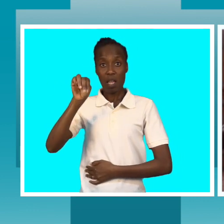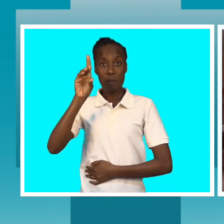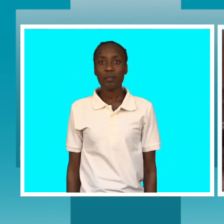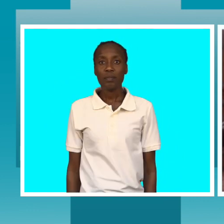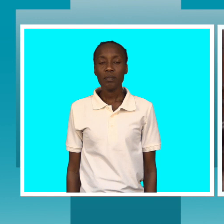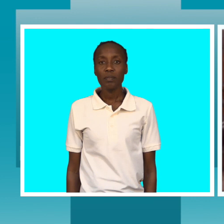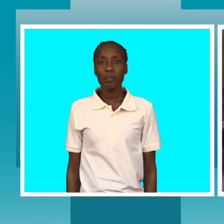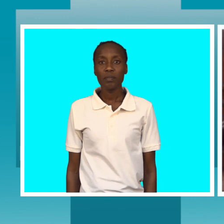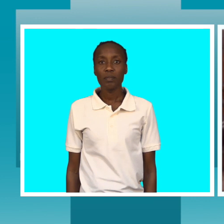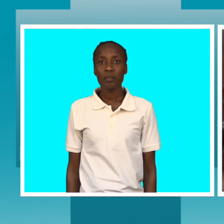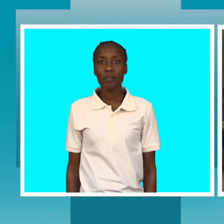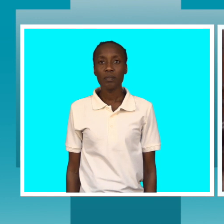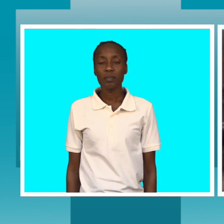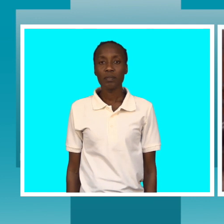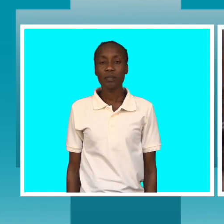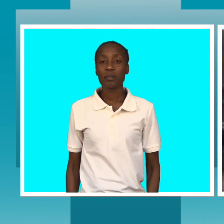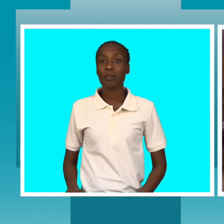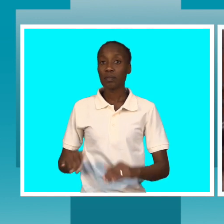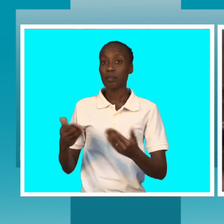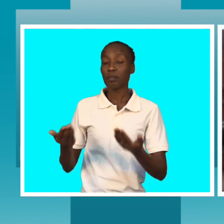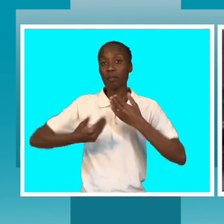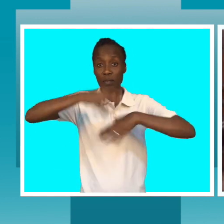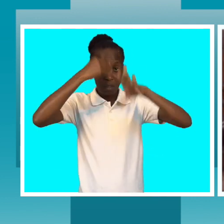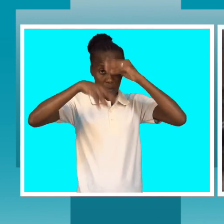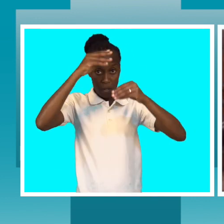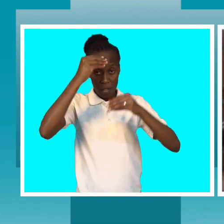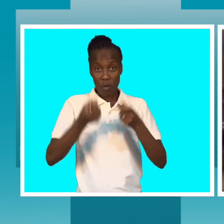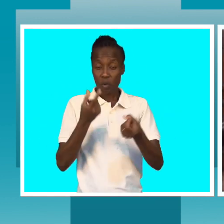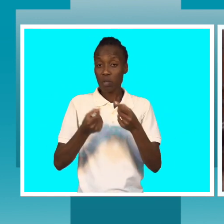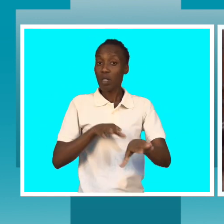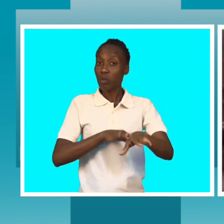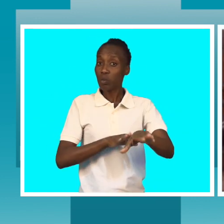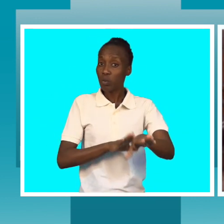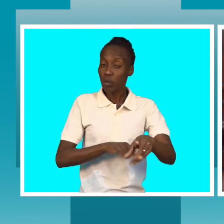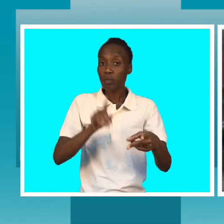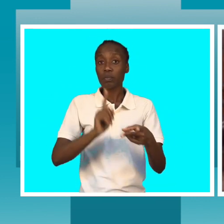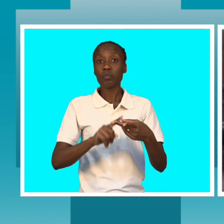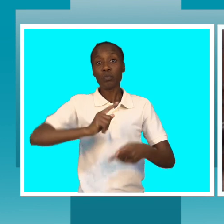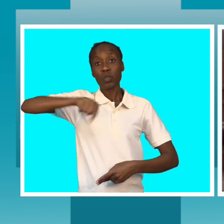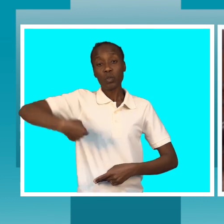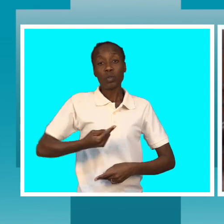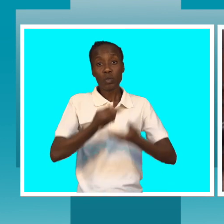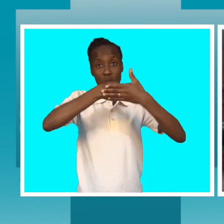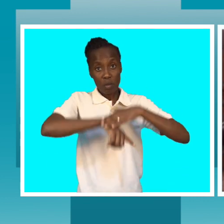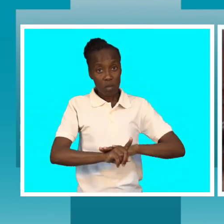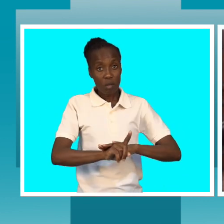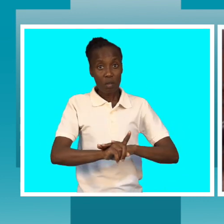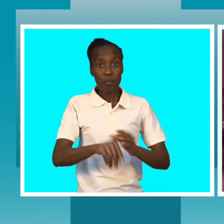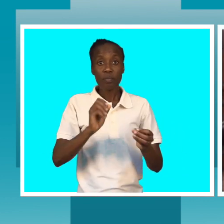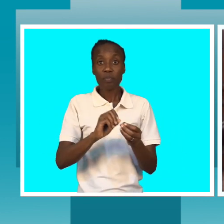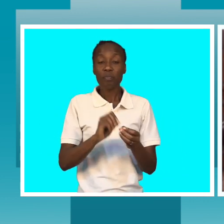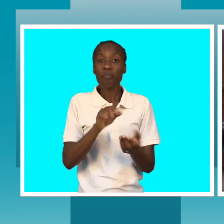cada pessoa e aprender essa coisa de costura que nós fomos. Porque elaboramos um projeto,